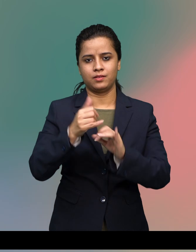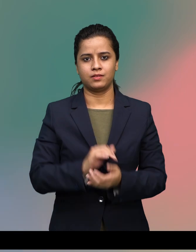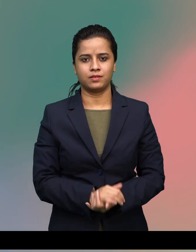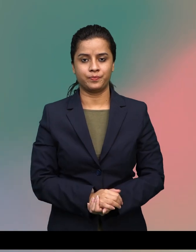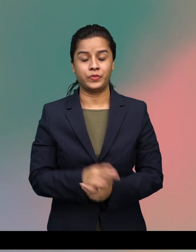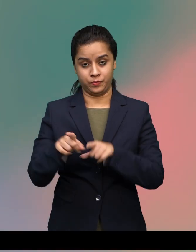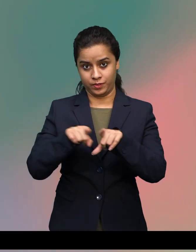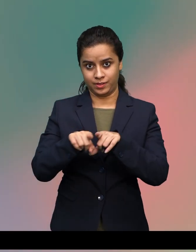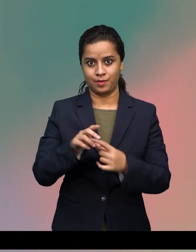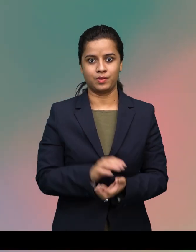ಉದಾಹರಣೆ ಕಶೇರುಕಗಳು.